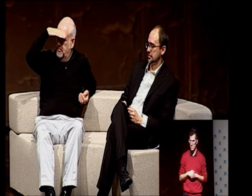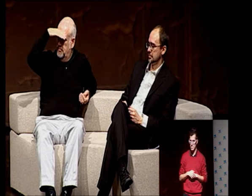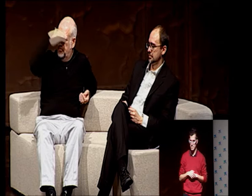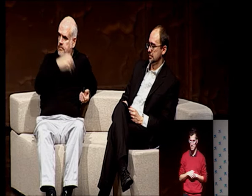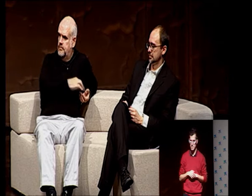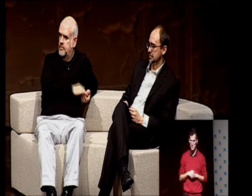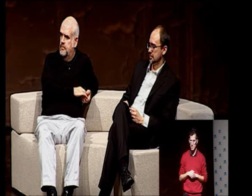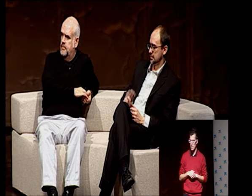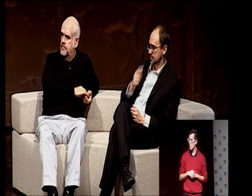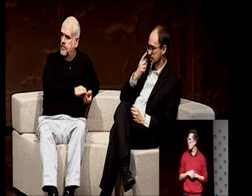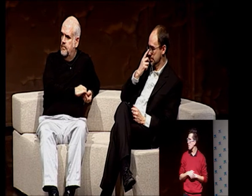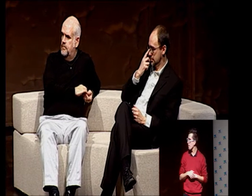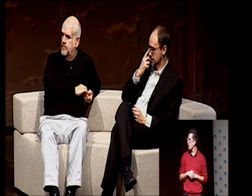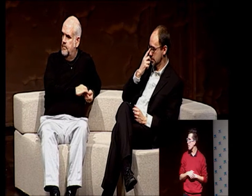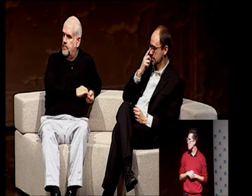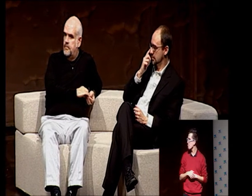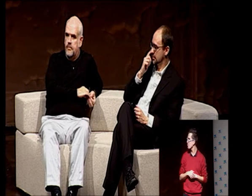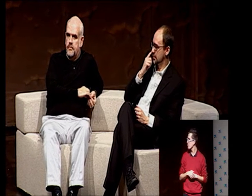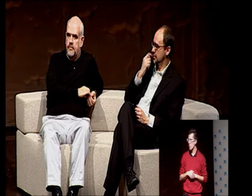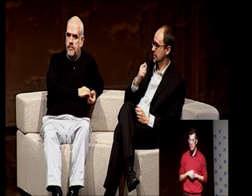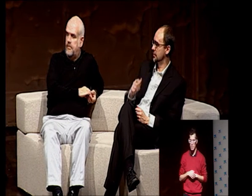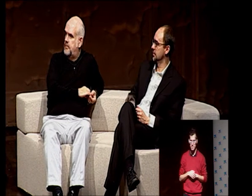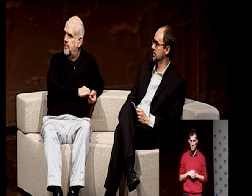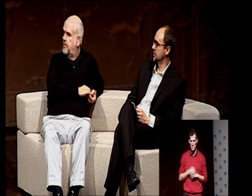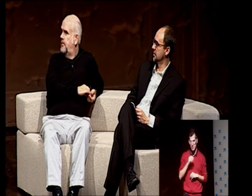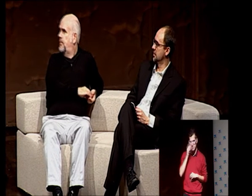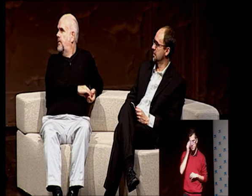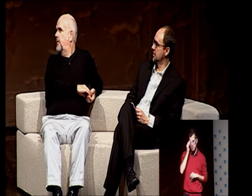otra lengua Pero todo es una cuestión de de metodología